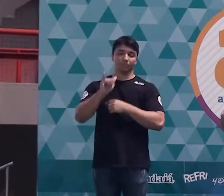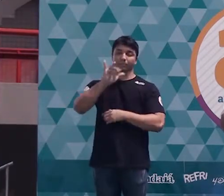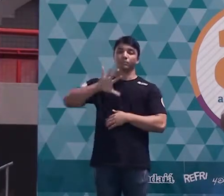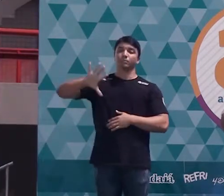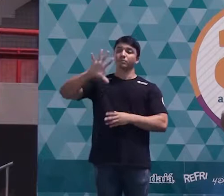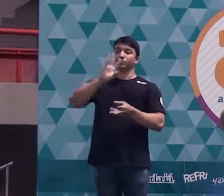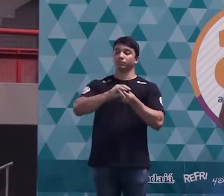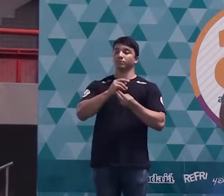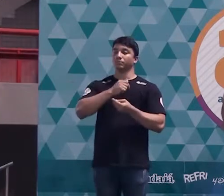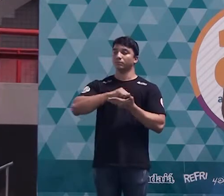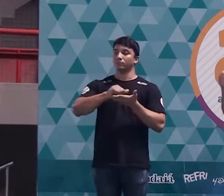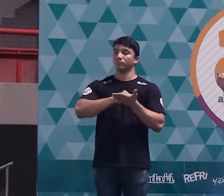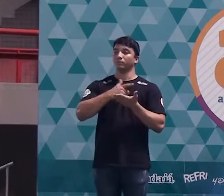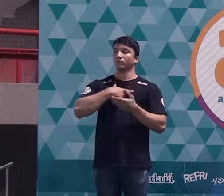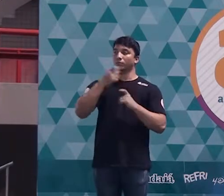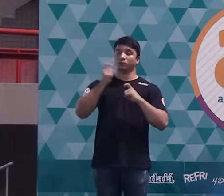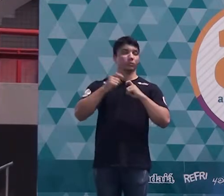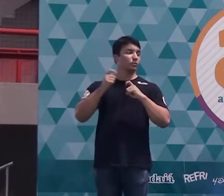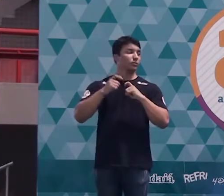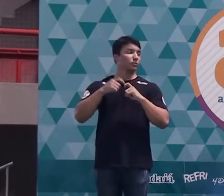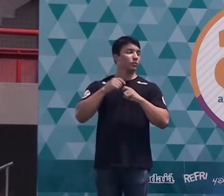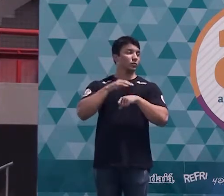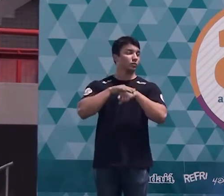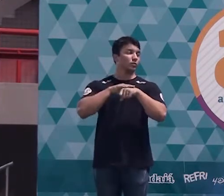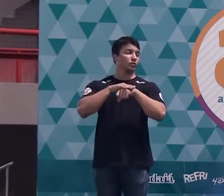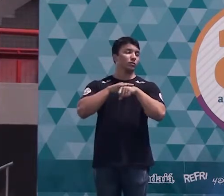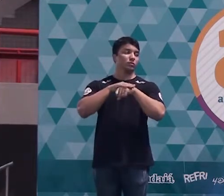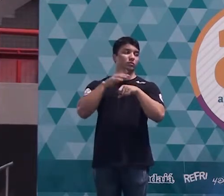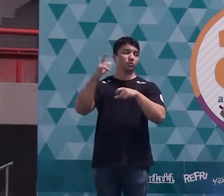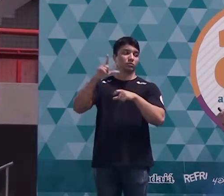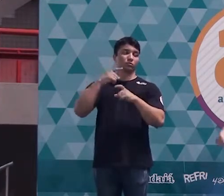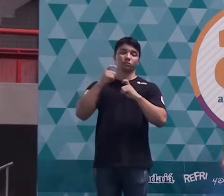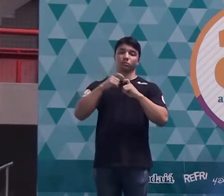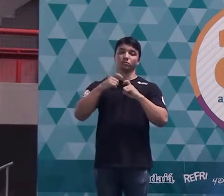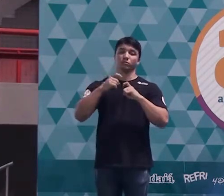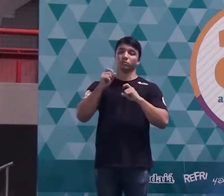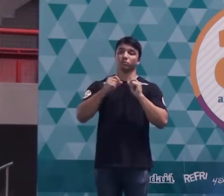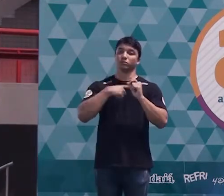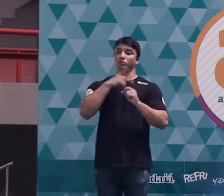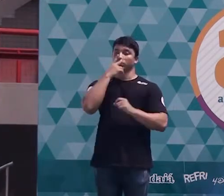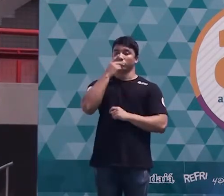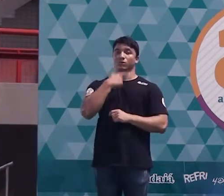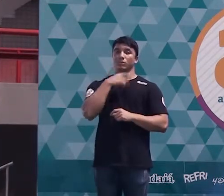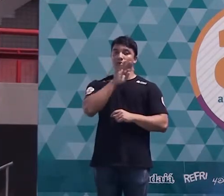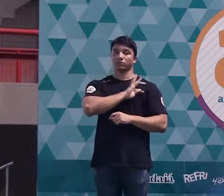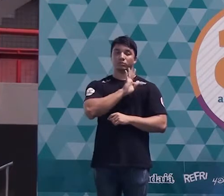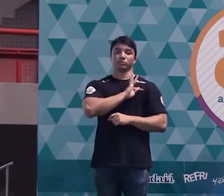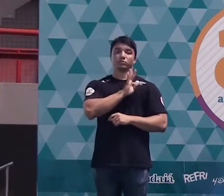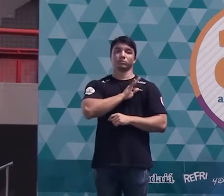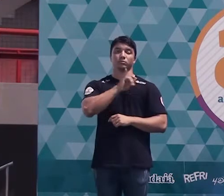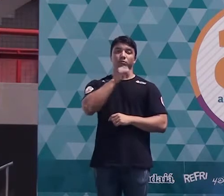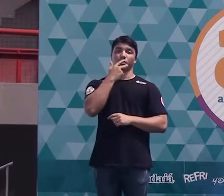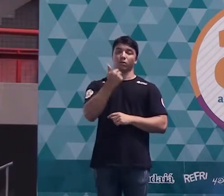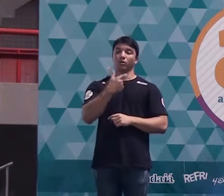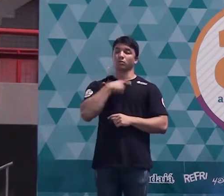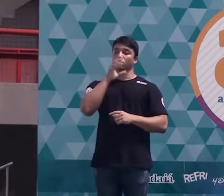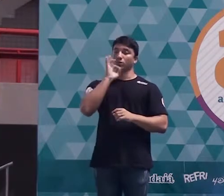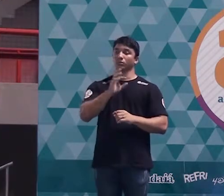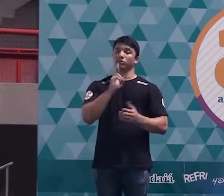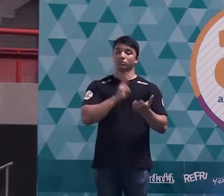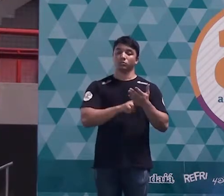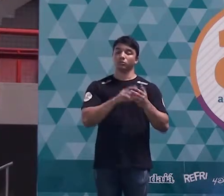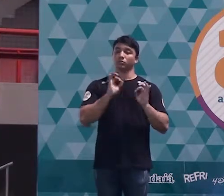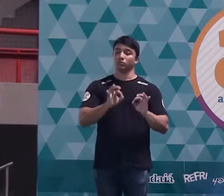suprimida. Era um médico conversando com outro médico, era uma linguagem técnica, por isso que a opção